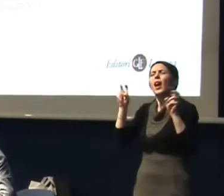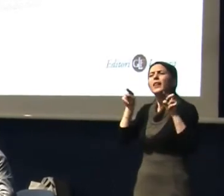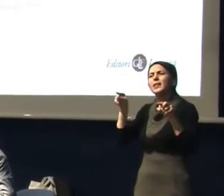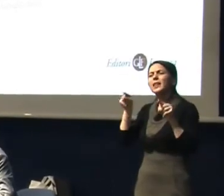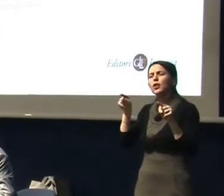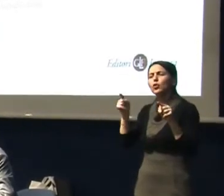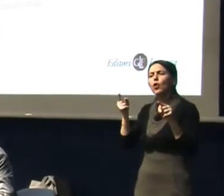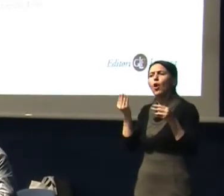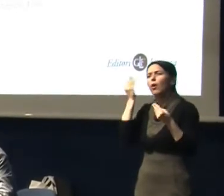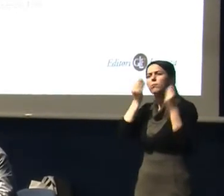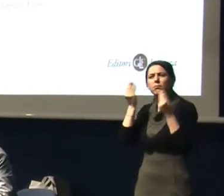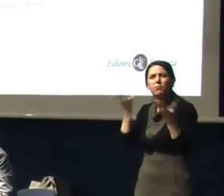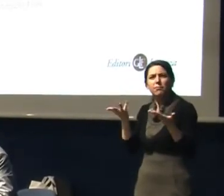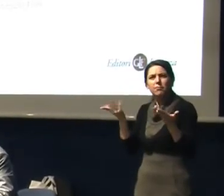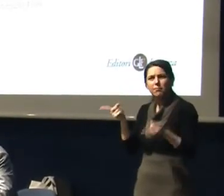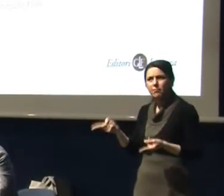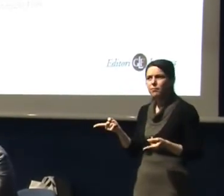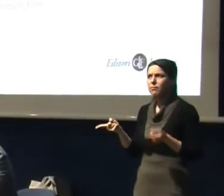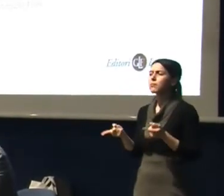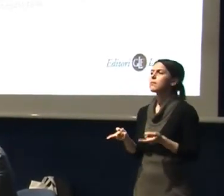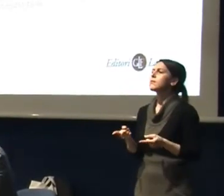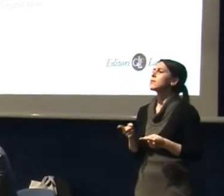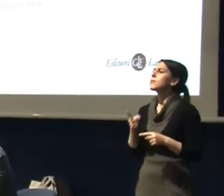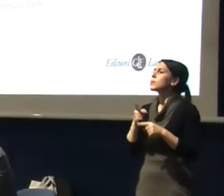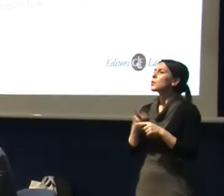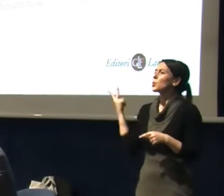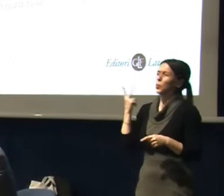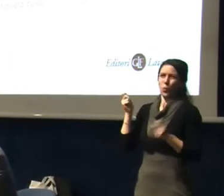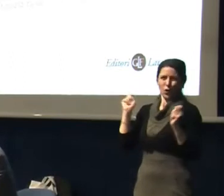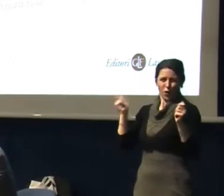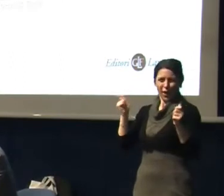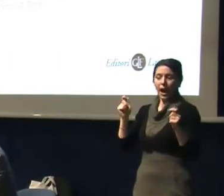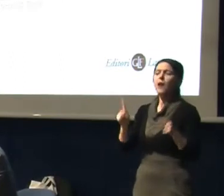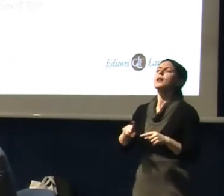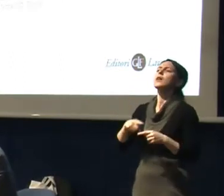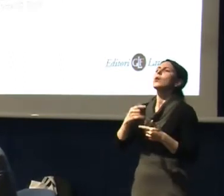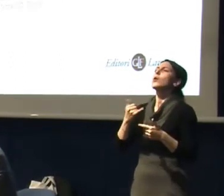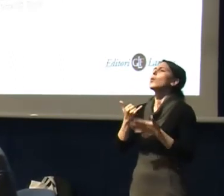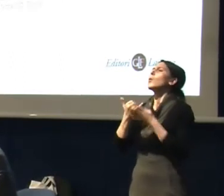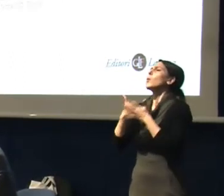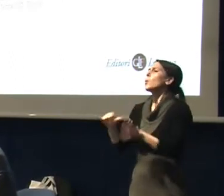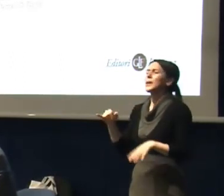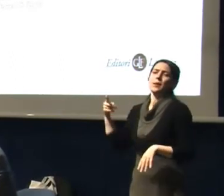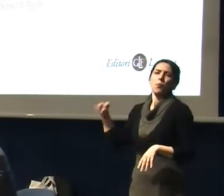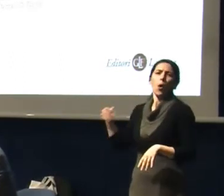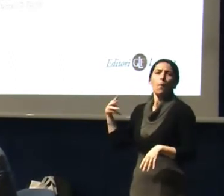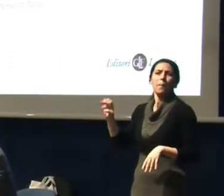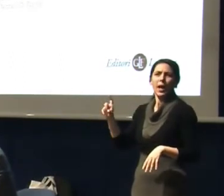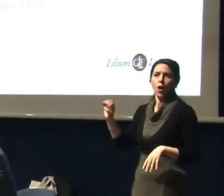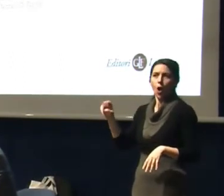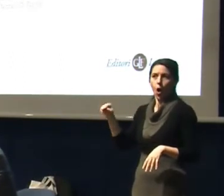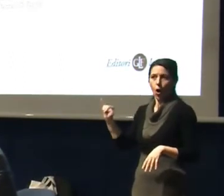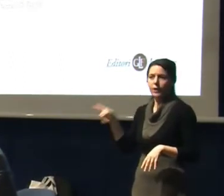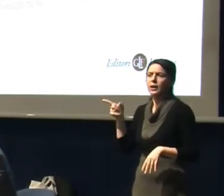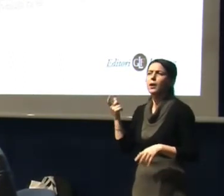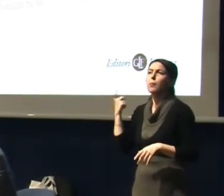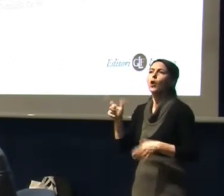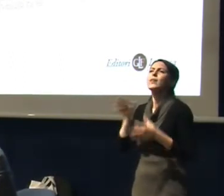chiederei innanzitutto ai ai due giornalisti e poi abbiamo meloni che ci spiegherà perché so che c'è una spiegazione